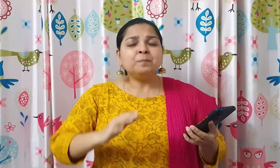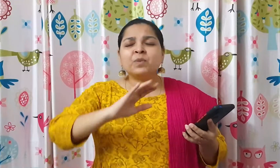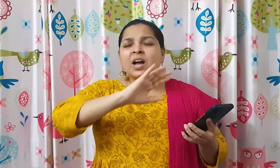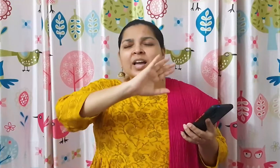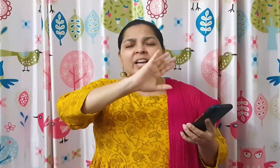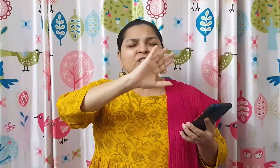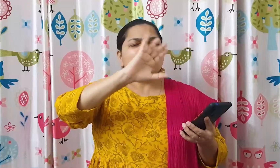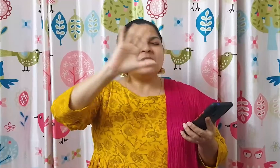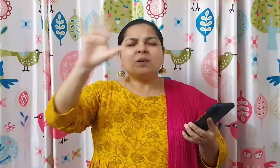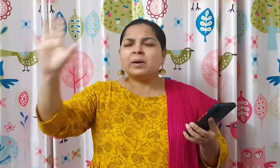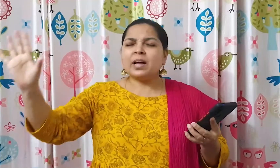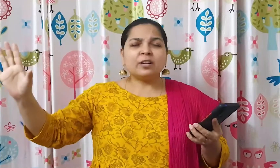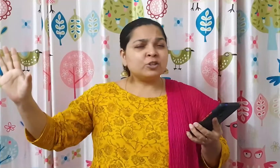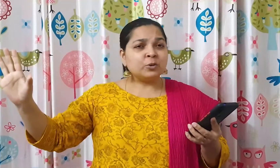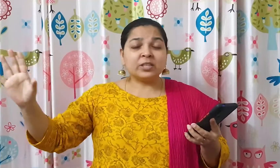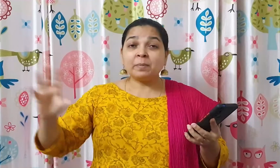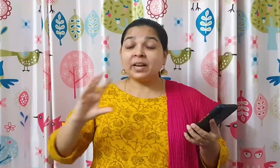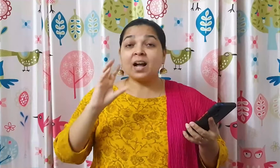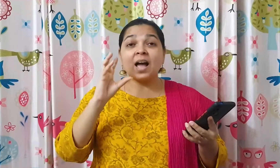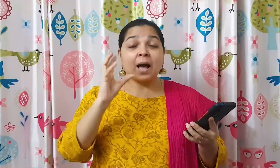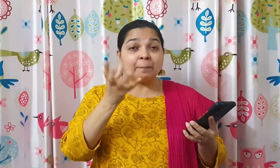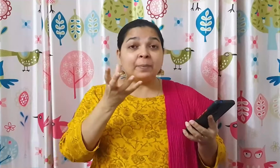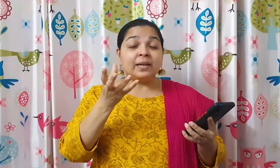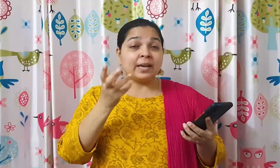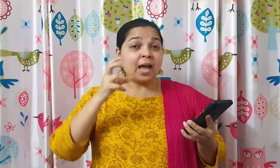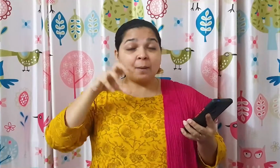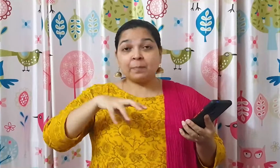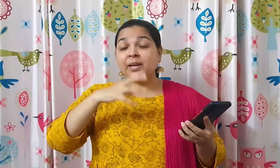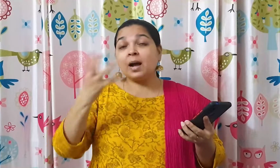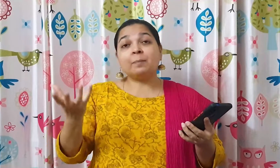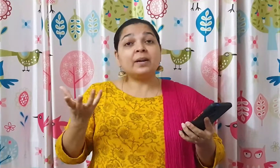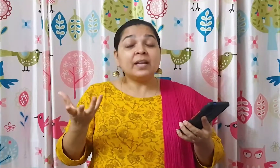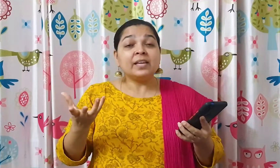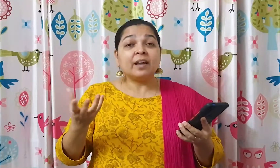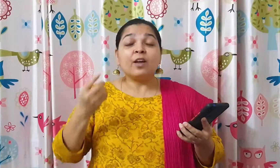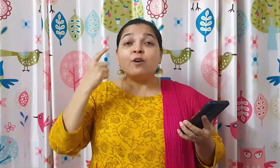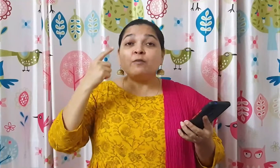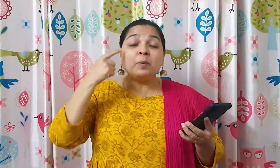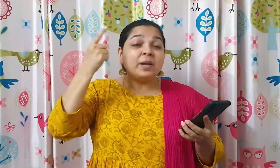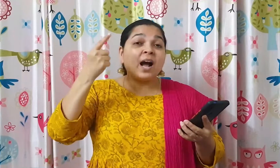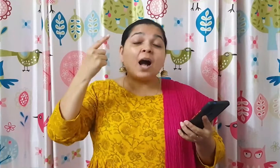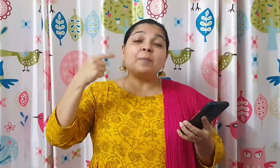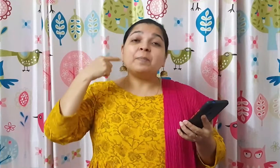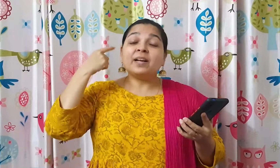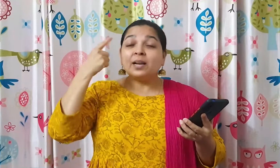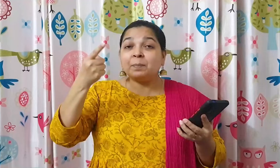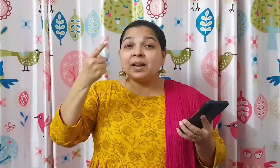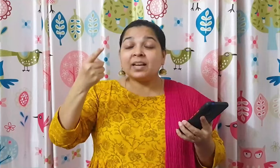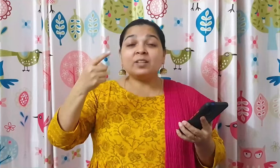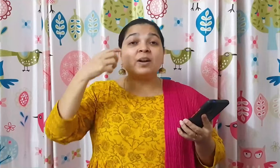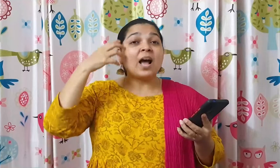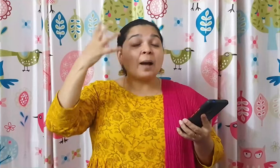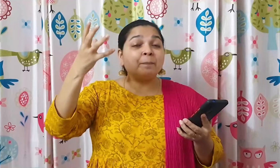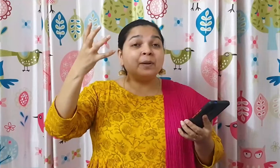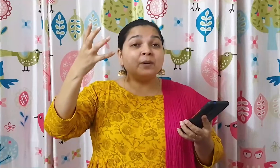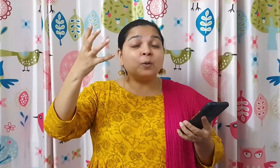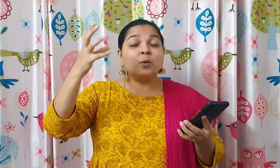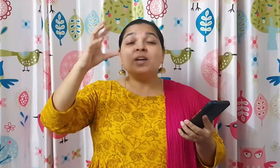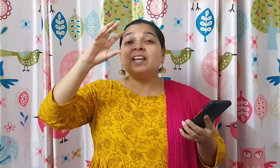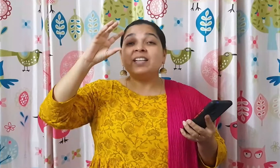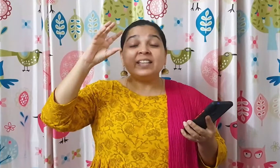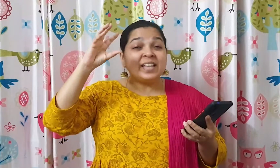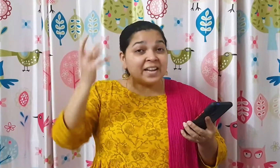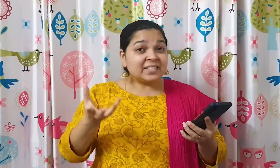চালে, প্ৰথমে দেখিলে আৰু তাৰ পাছতে ক'বলৈ আৰম্ভ কৰিলে। প্ৰথমে ঈশ্বৰে দেখিলে যে পোহৰৰ প্ৰয়োজন আৰু তেতিয়া ঈশ্বৰে ক'লে